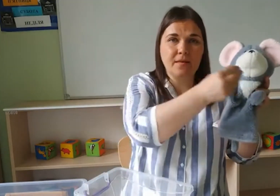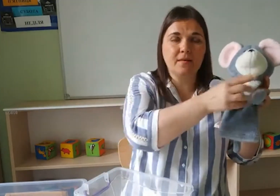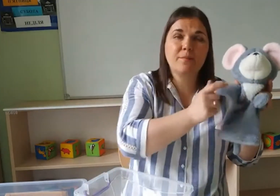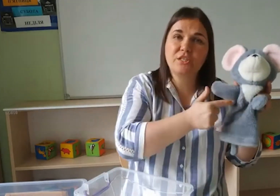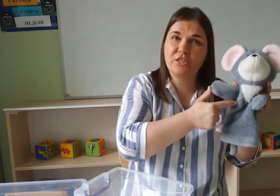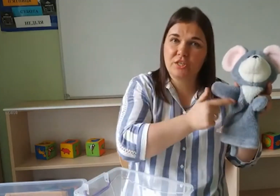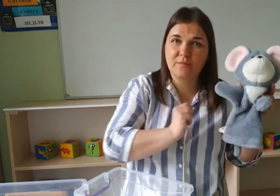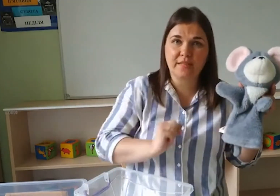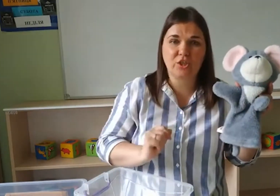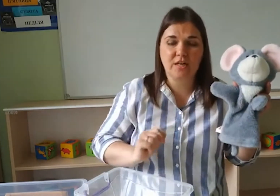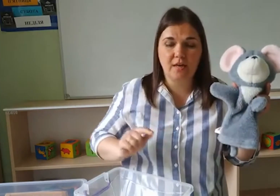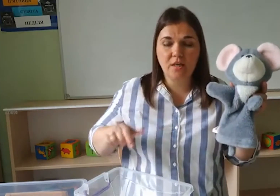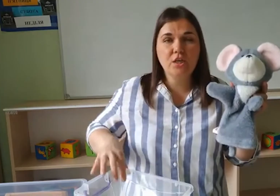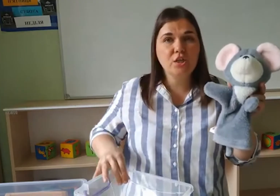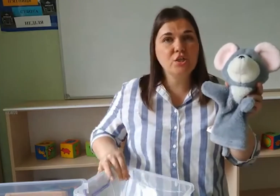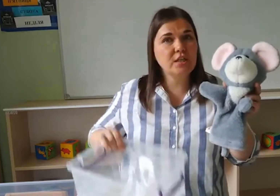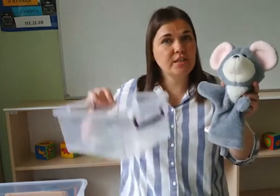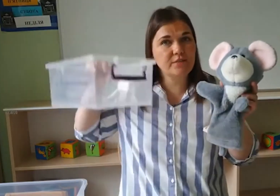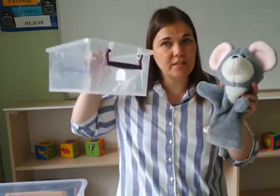Пі-пі-пі-пі-пі-пі-пі. Пищить миша. Жити в теремку.